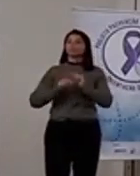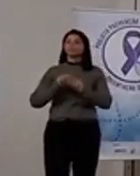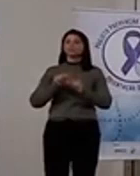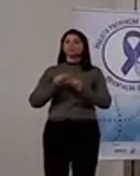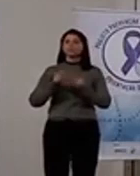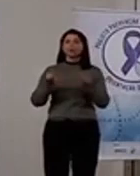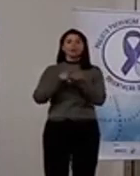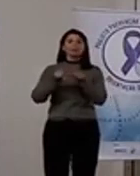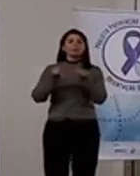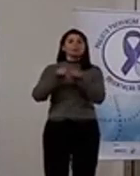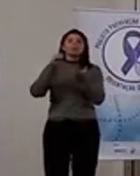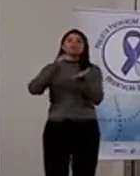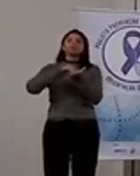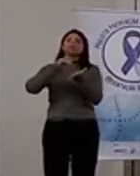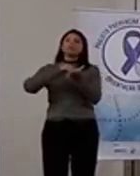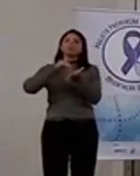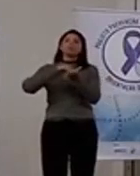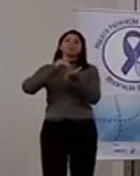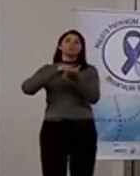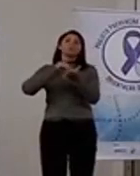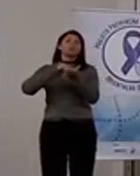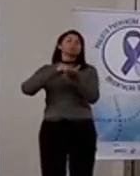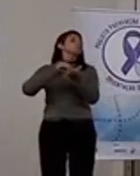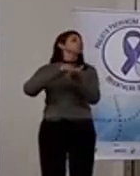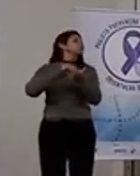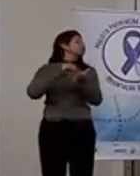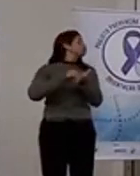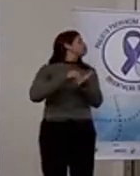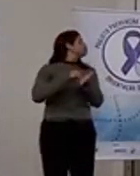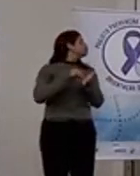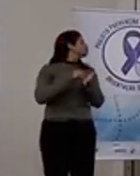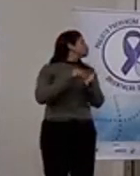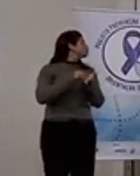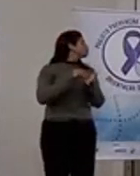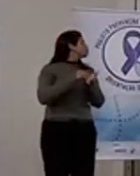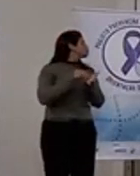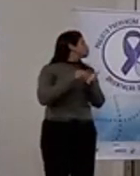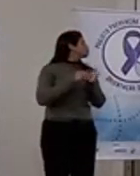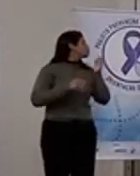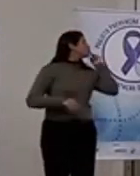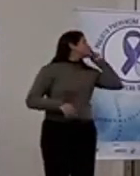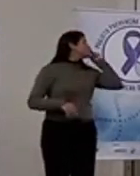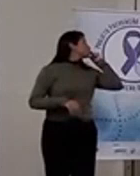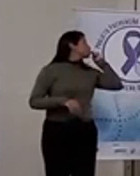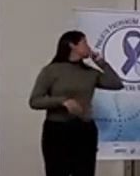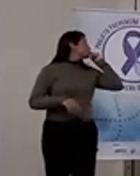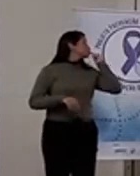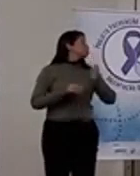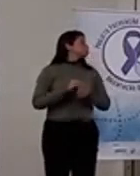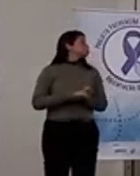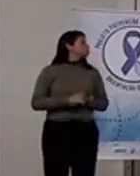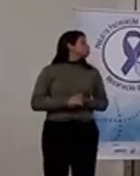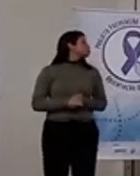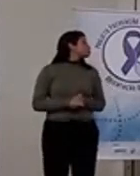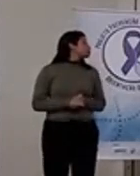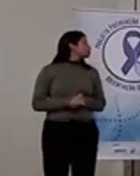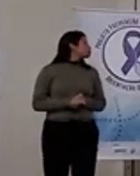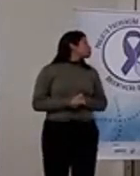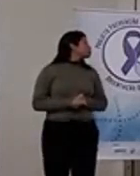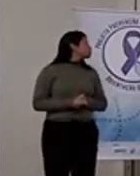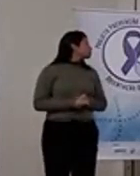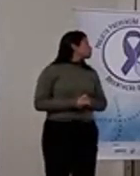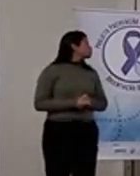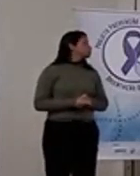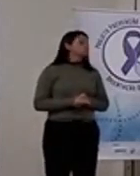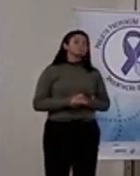Aqui também está faltando, dá até uma perna, né? Se eu analisar bem aqui, ó. Esse pedacinho que está aqui.